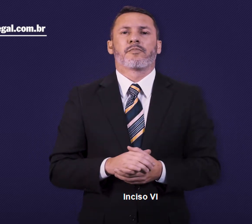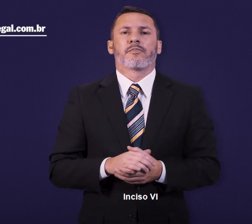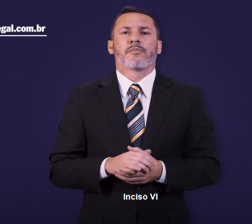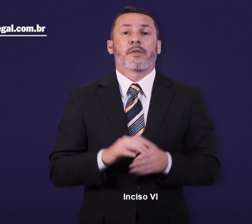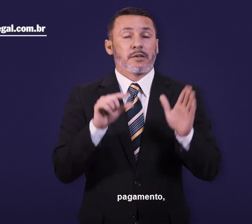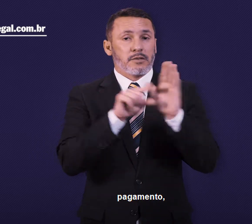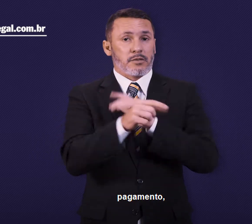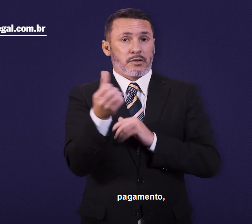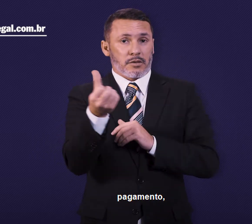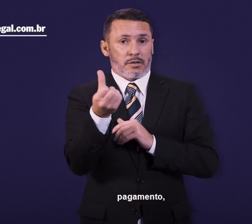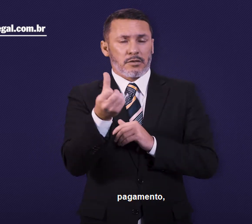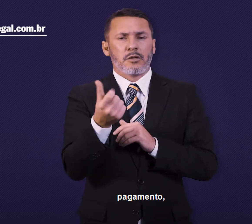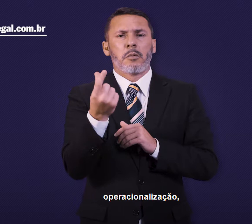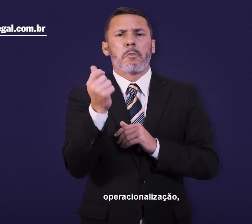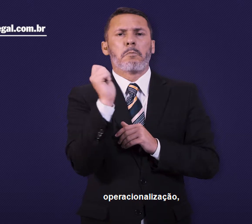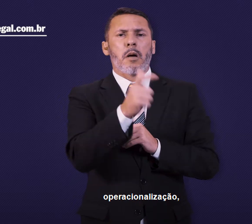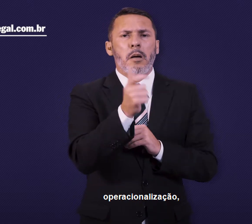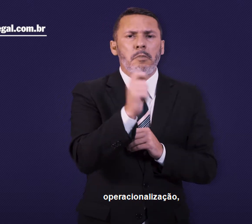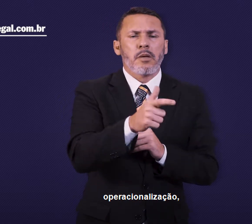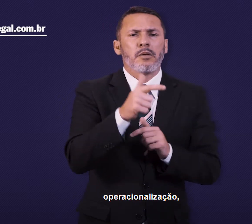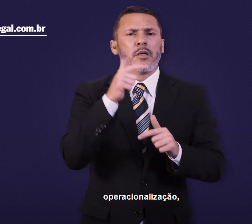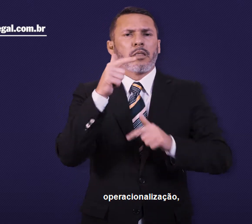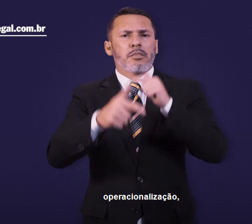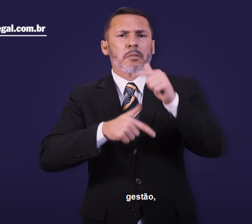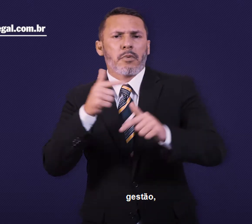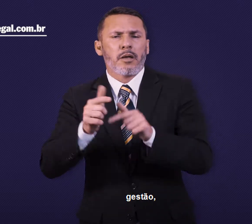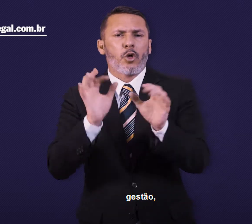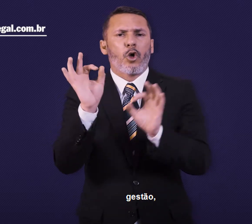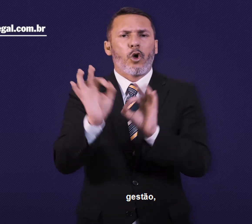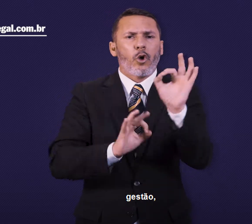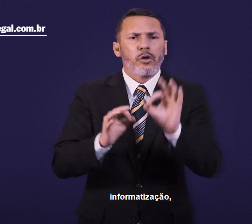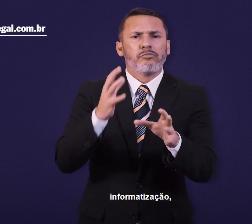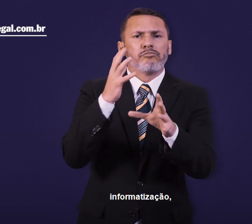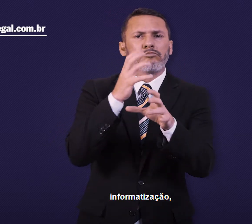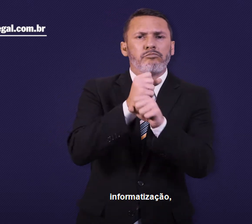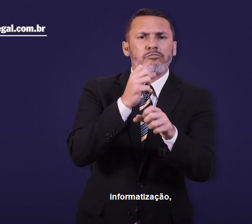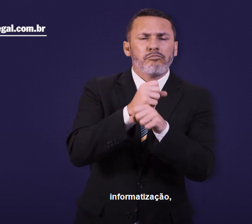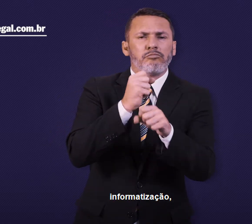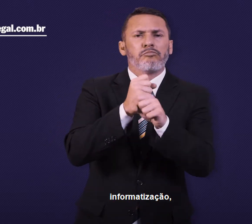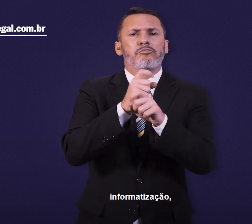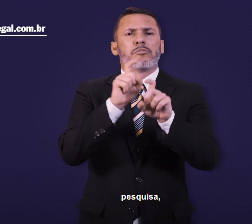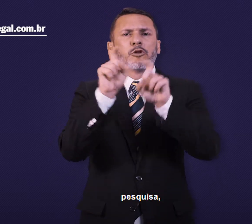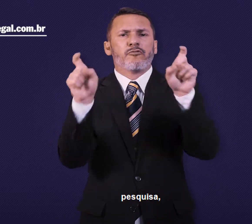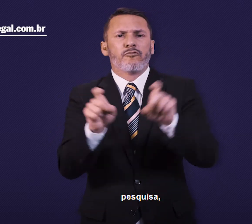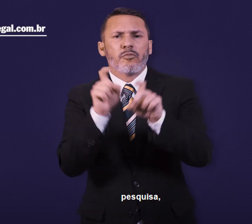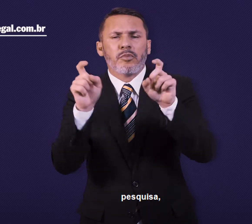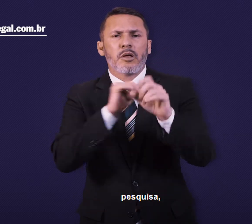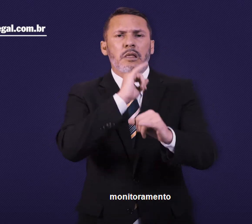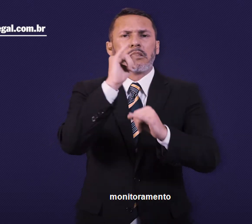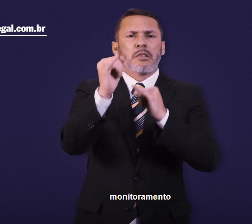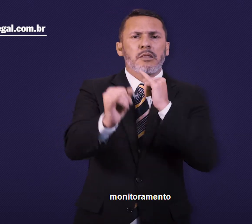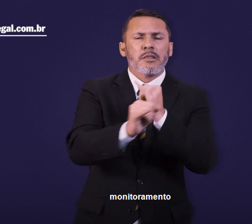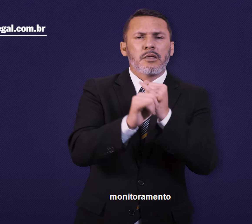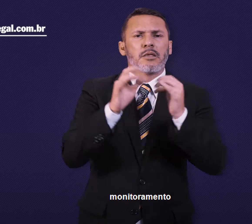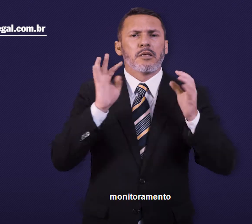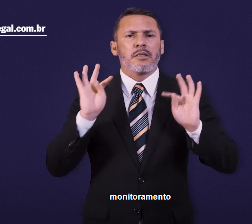6. Pagamento, operacionalização, gestão, informatização, pesquisa, monitoramento